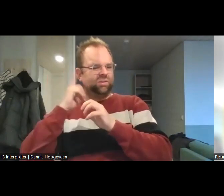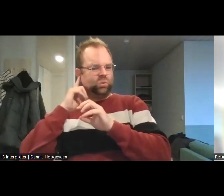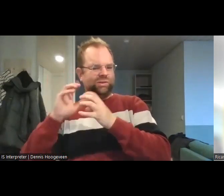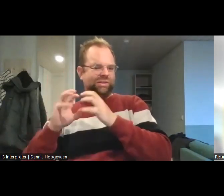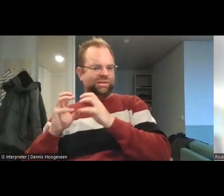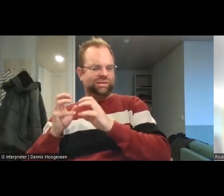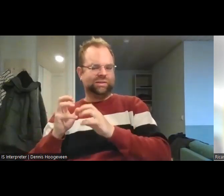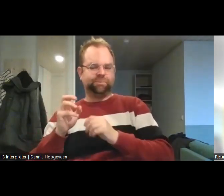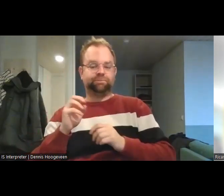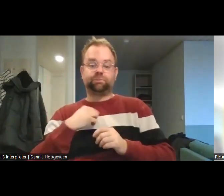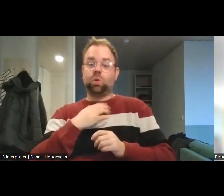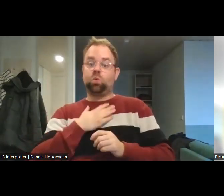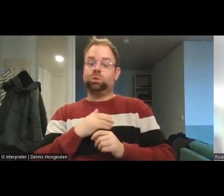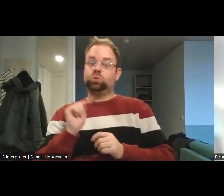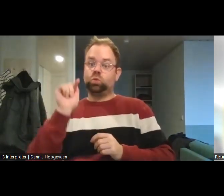Cela,